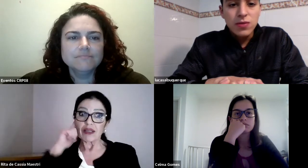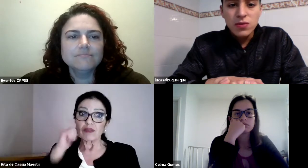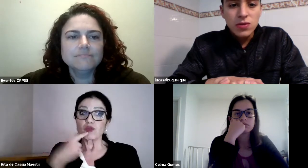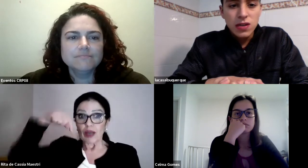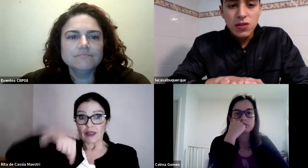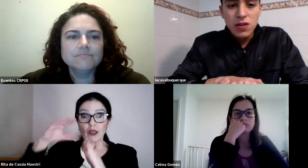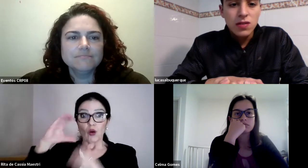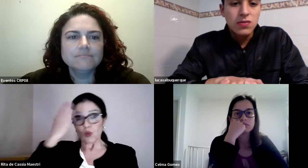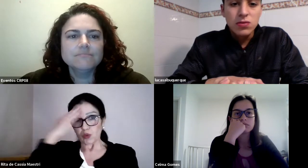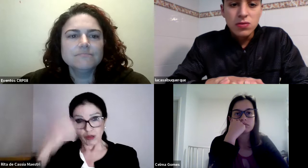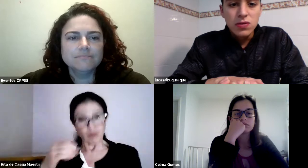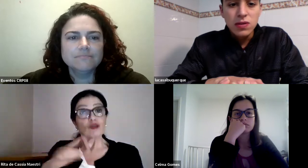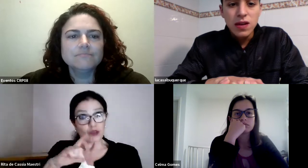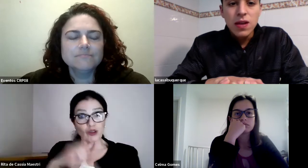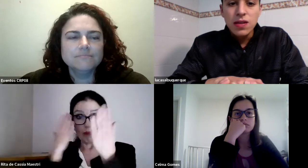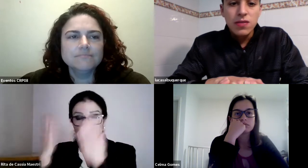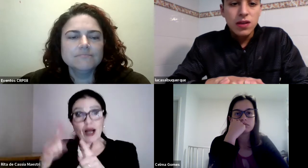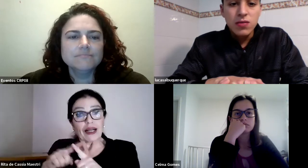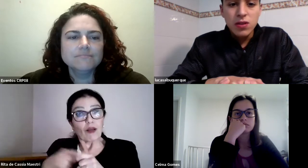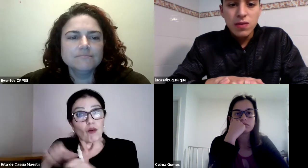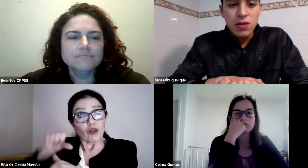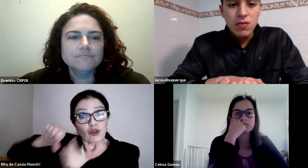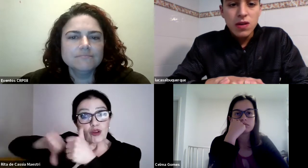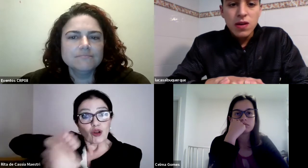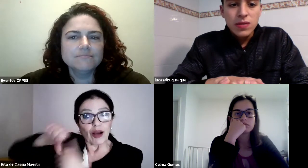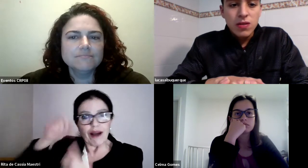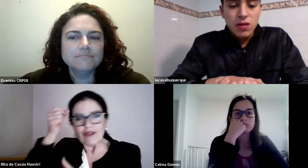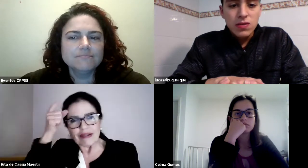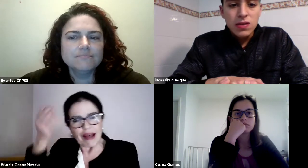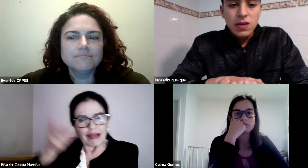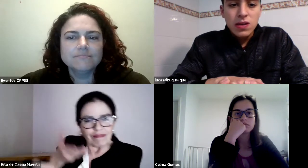as produções artísticas dos surdos, né? Então, aqui em Curitiba tinham